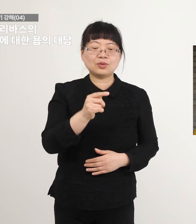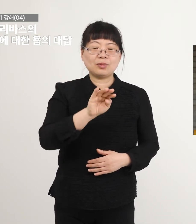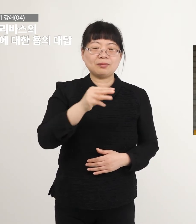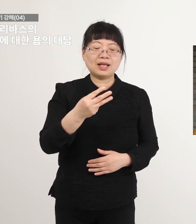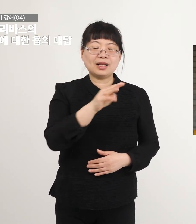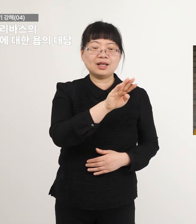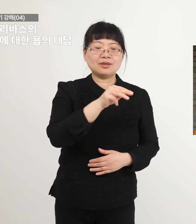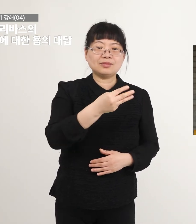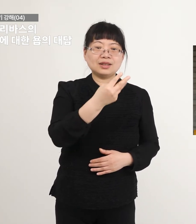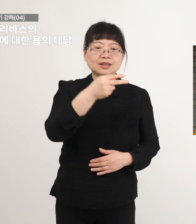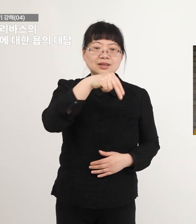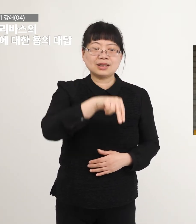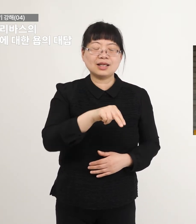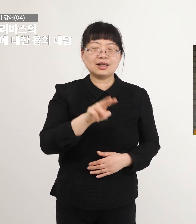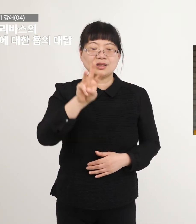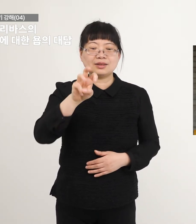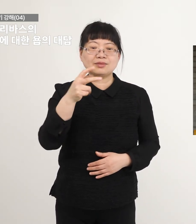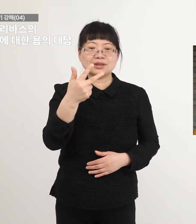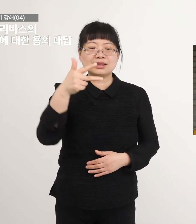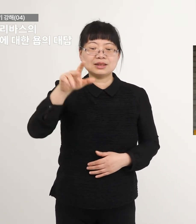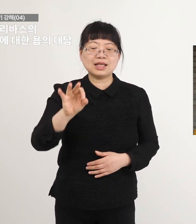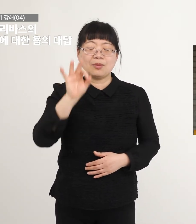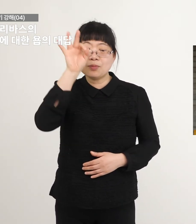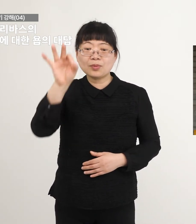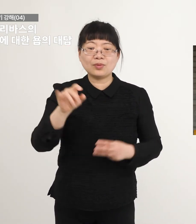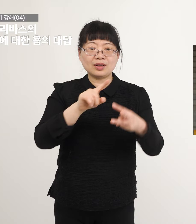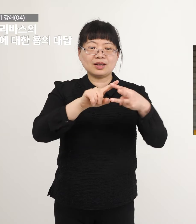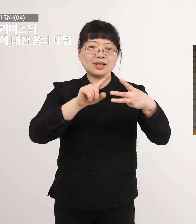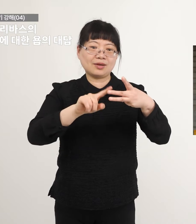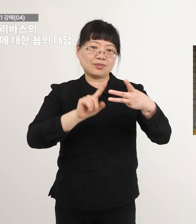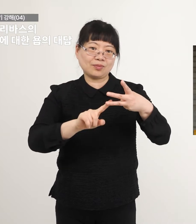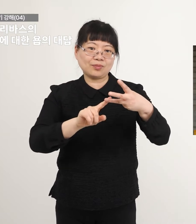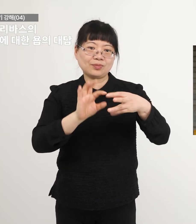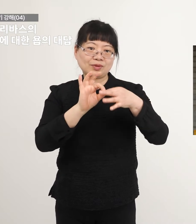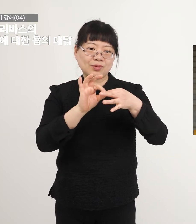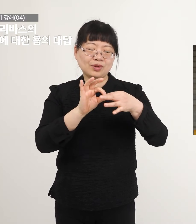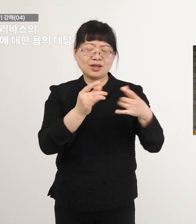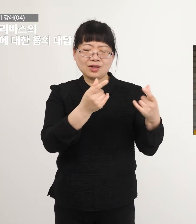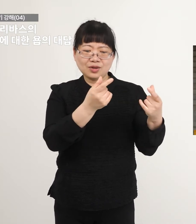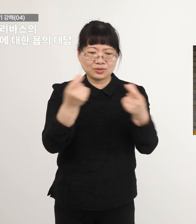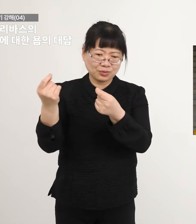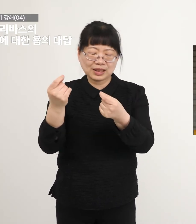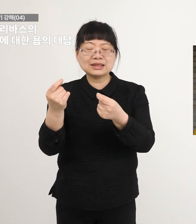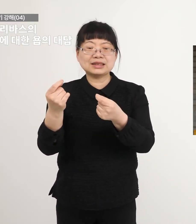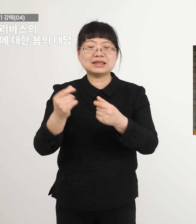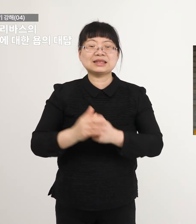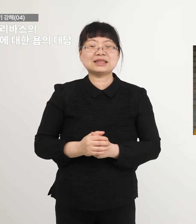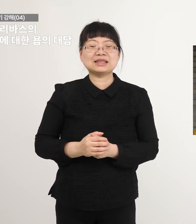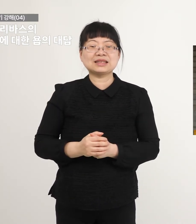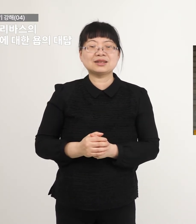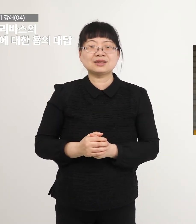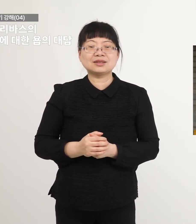저 37장까지 세 차례에 걸쳐 이 똑같은 논리를